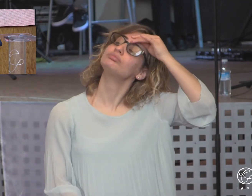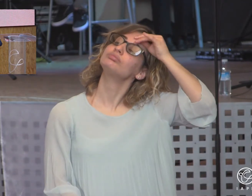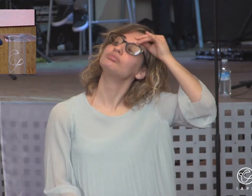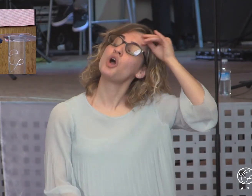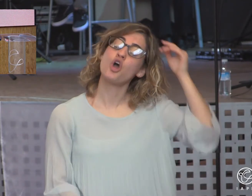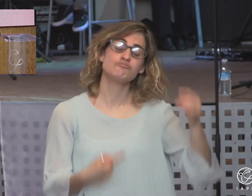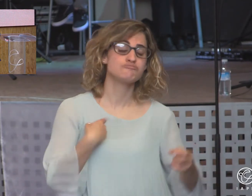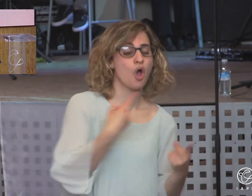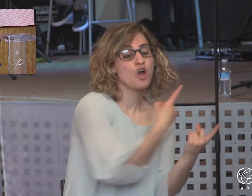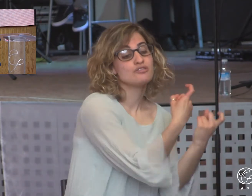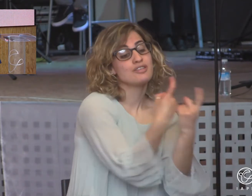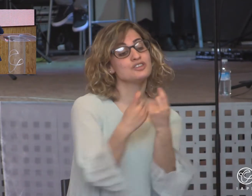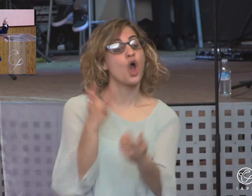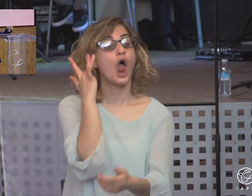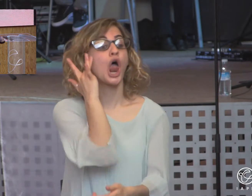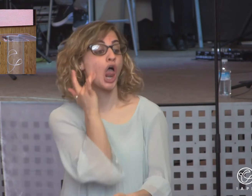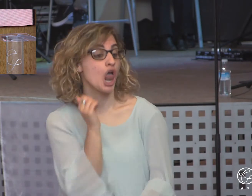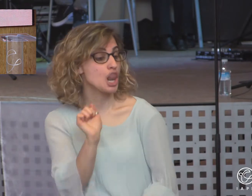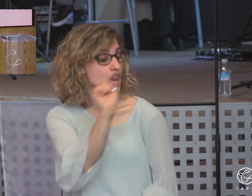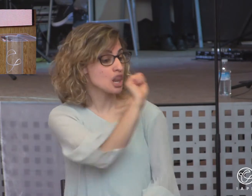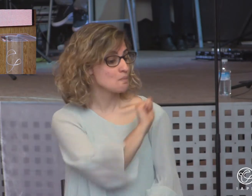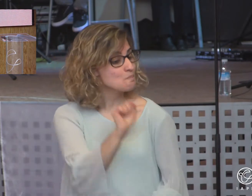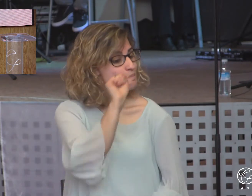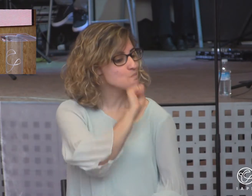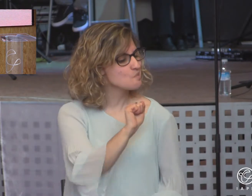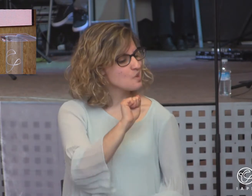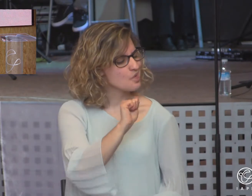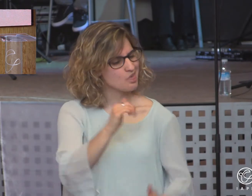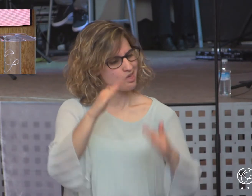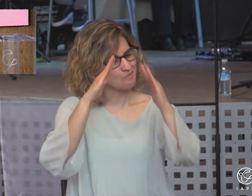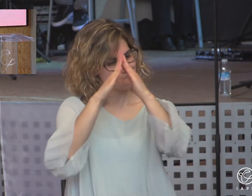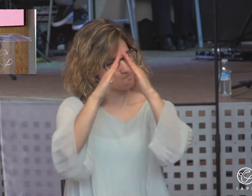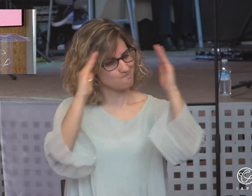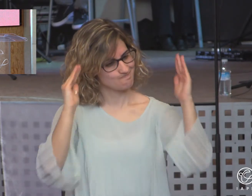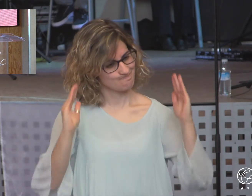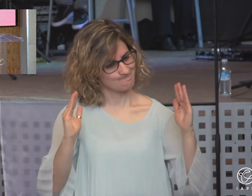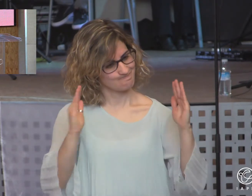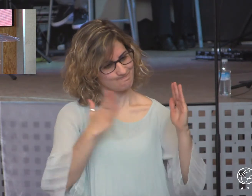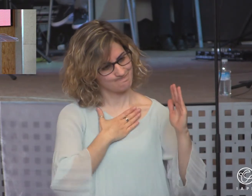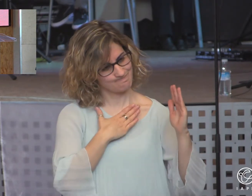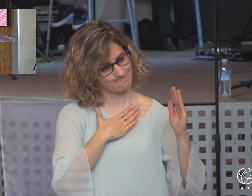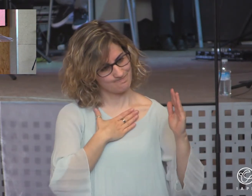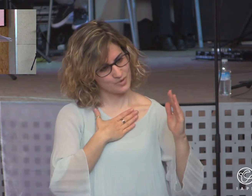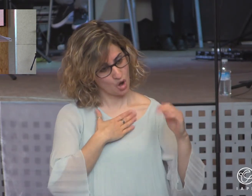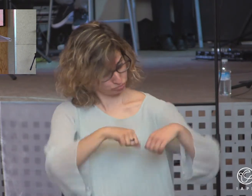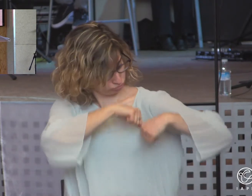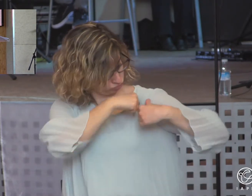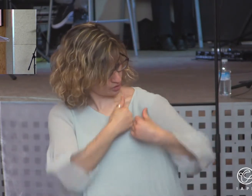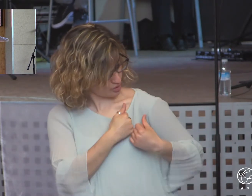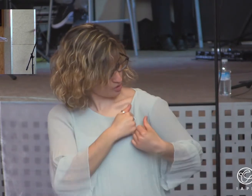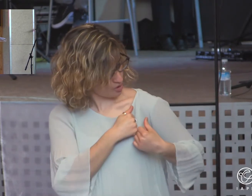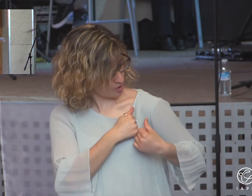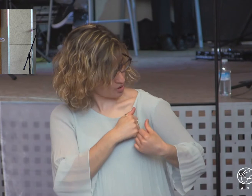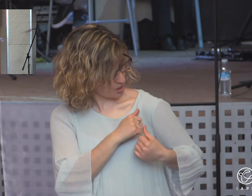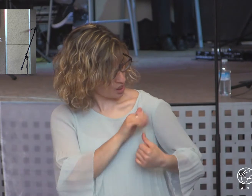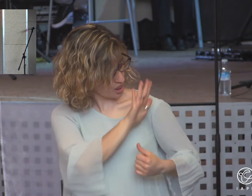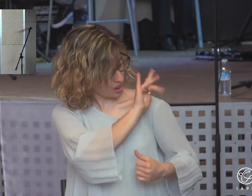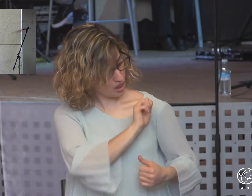esté limpia para que la casa genérica que formamos esté limpia.